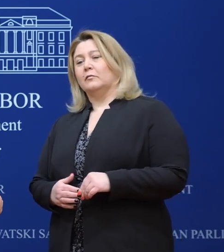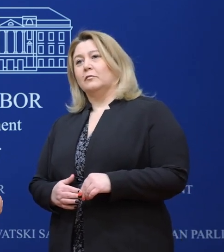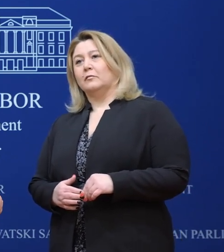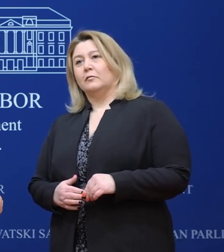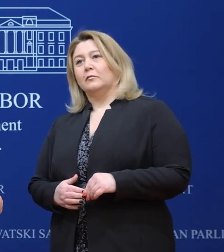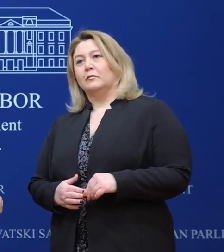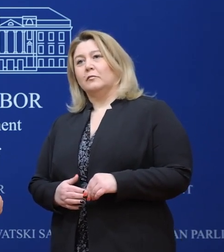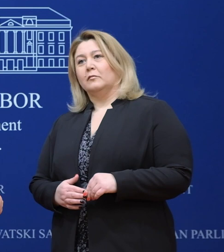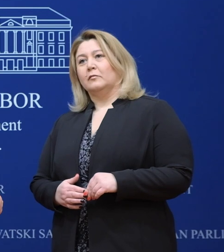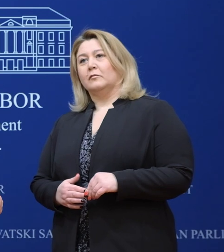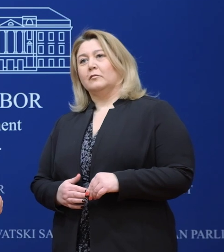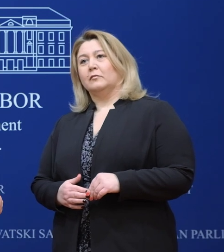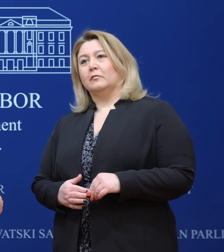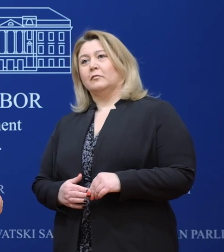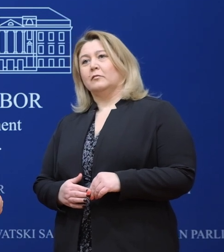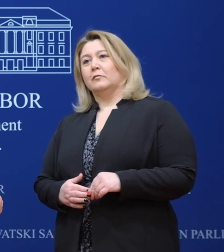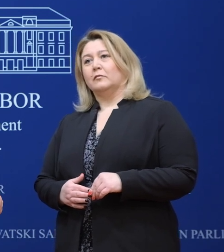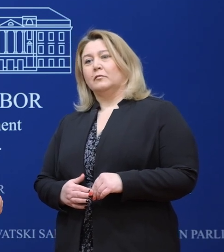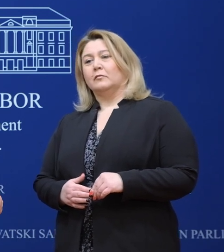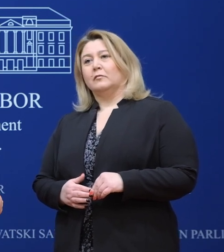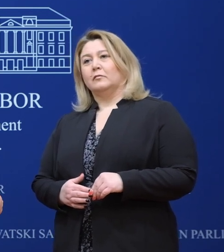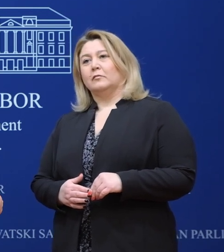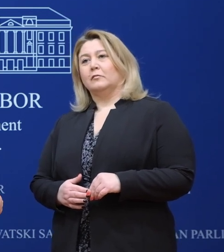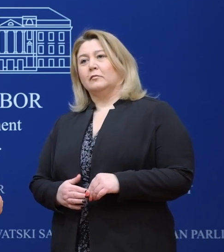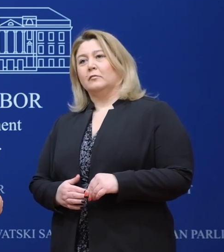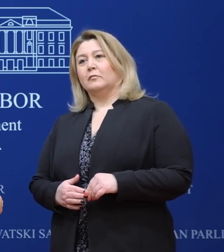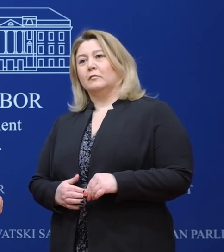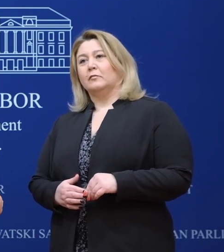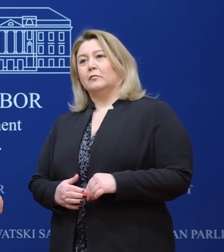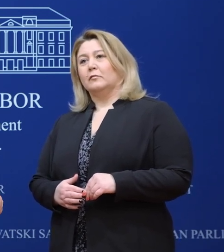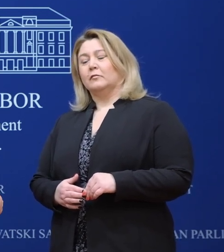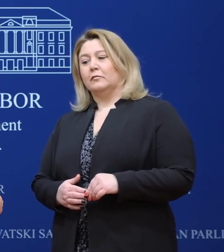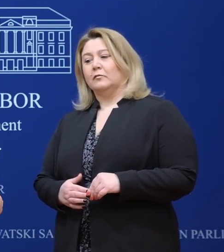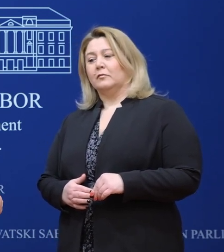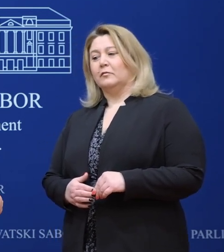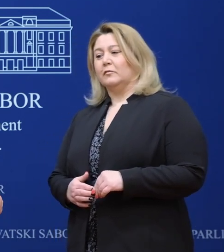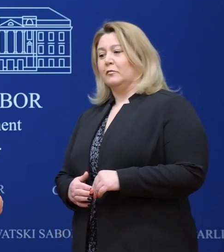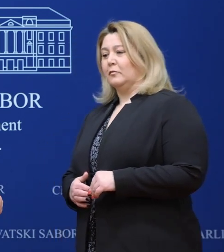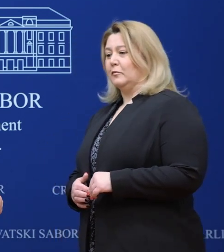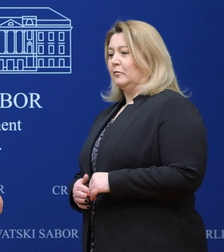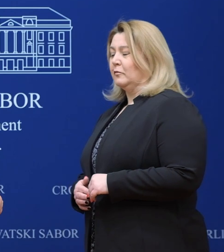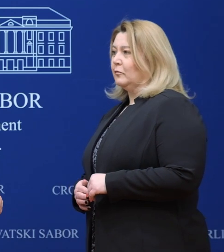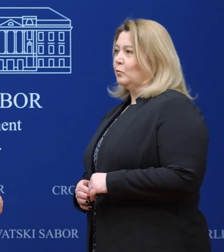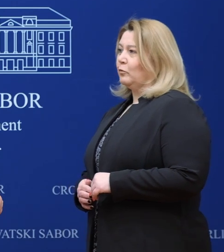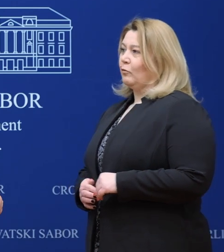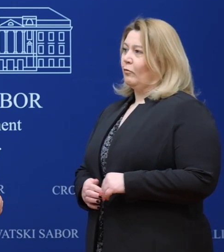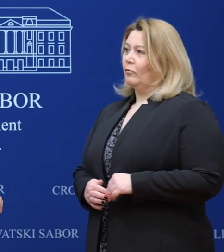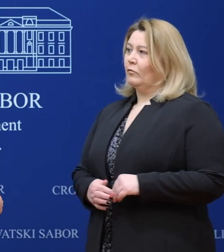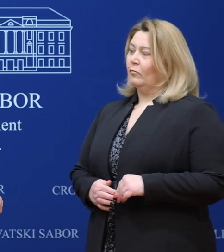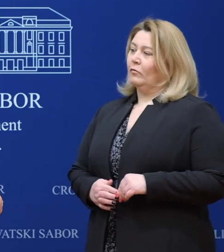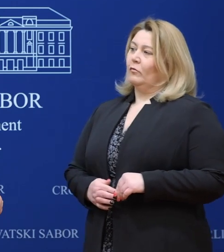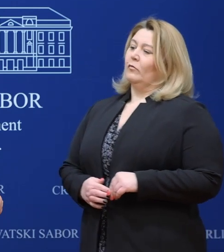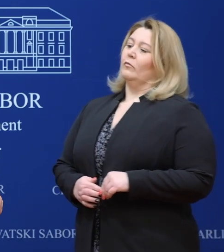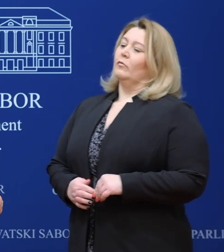što god hoće. Dakle, na koji način su oni ugroženi ili opasni? Ne svodimo to na razinu.